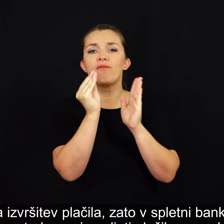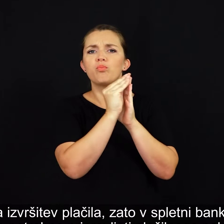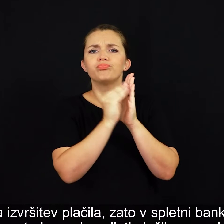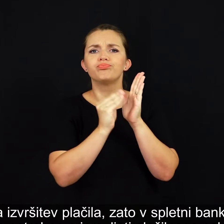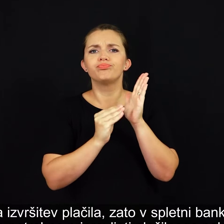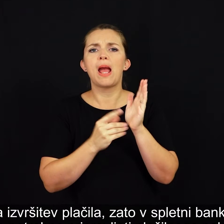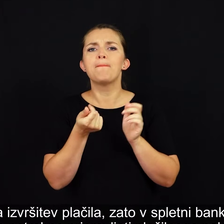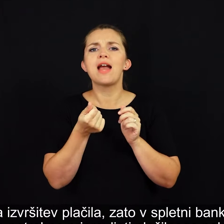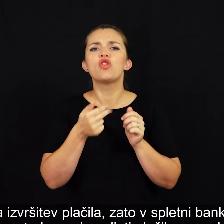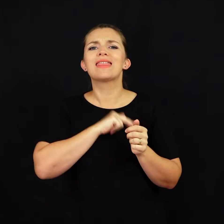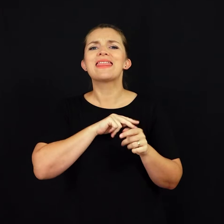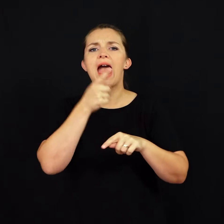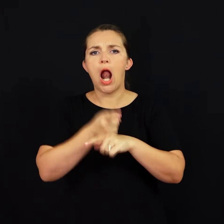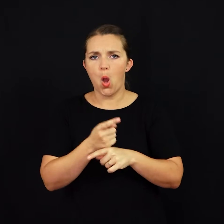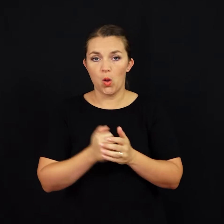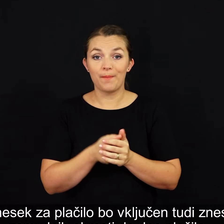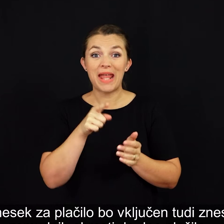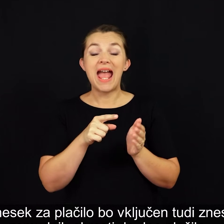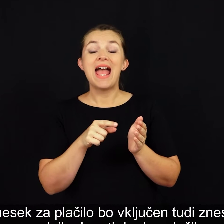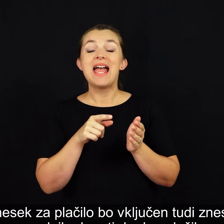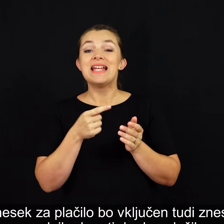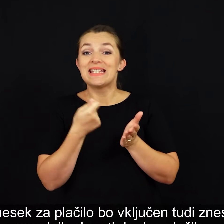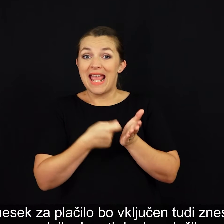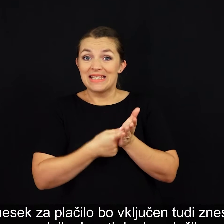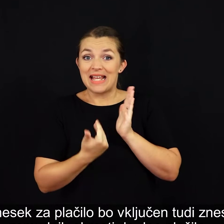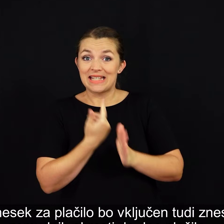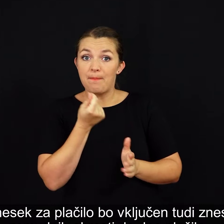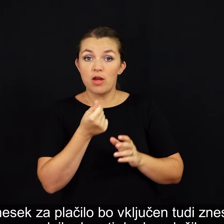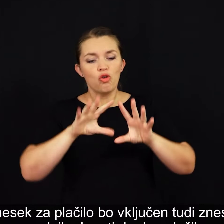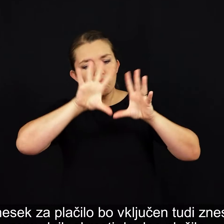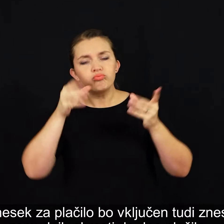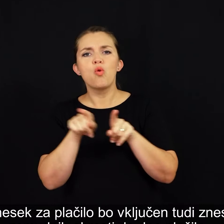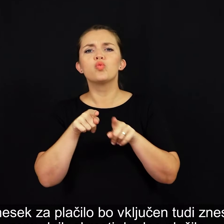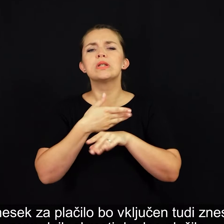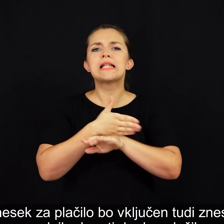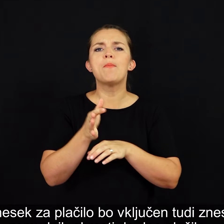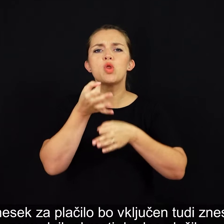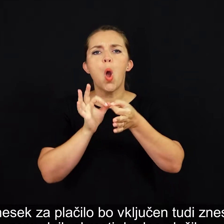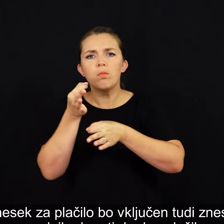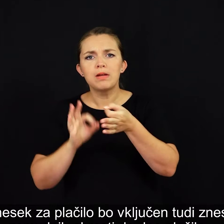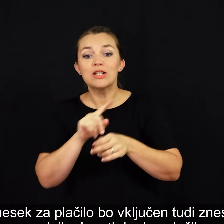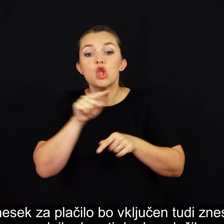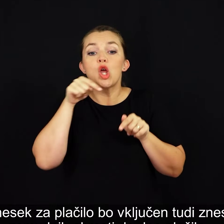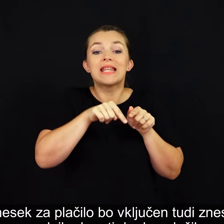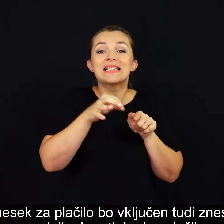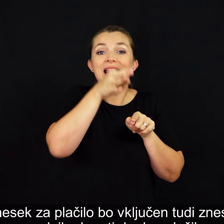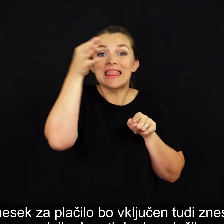plačilnega naloga. V znesek za plačilo bo vključen tudi znesek zamudnih obresti do dne plačila, če